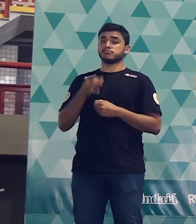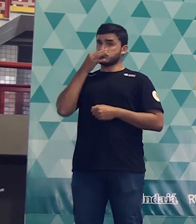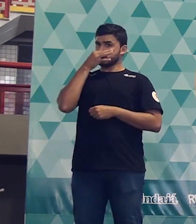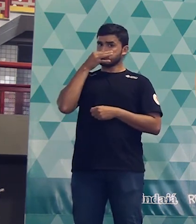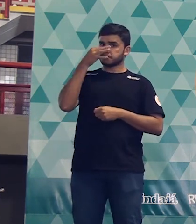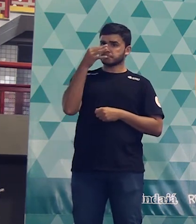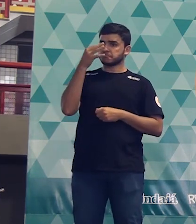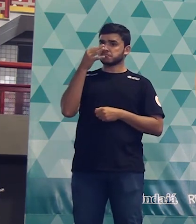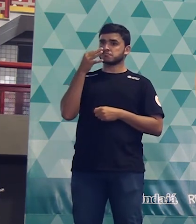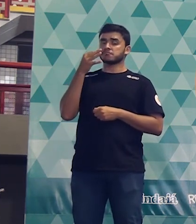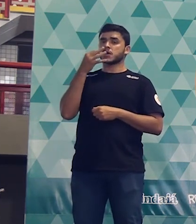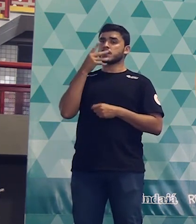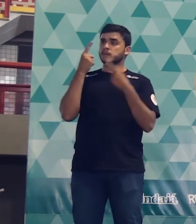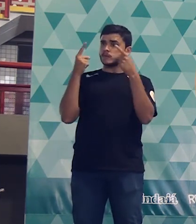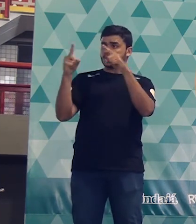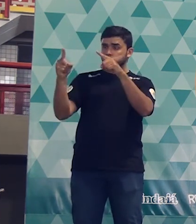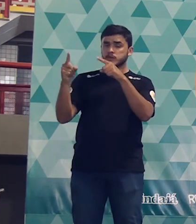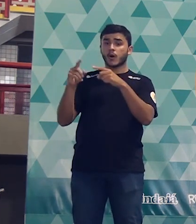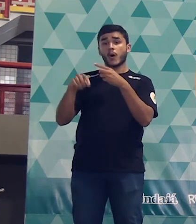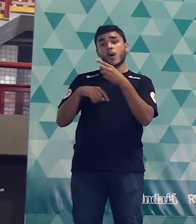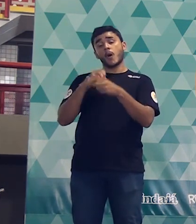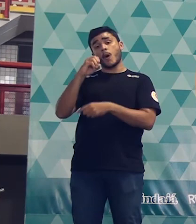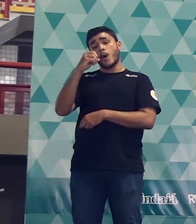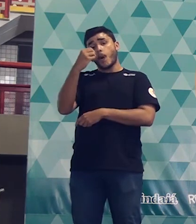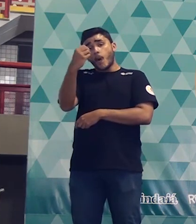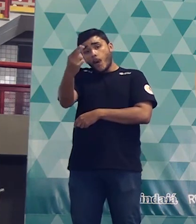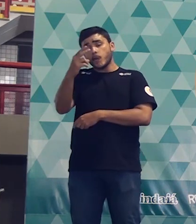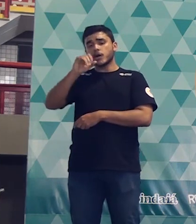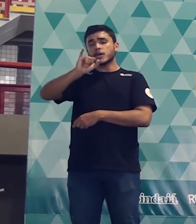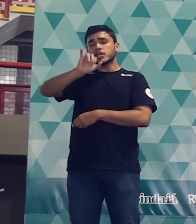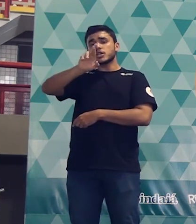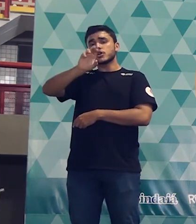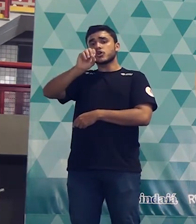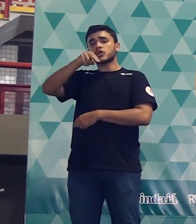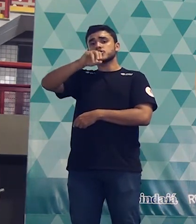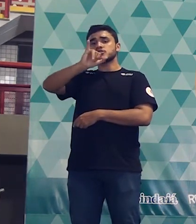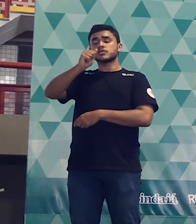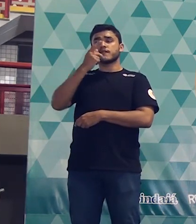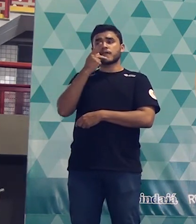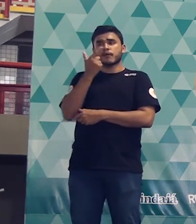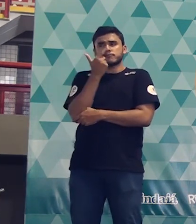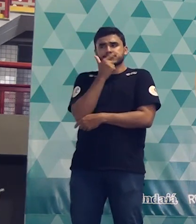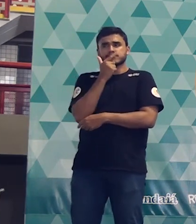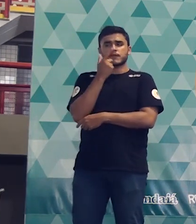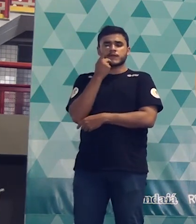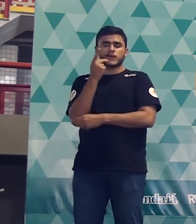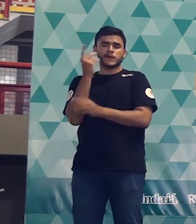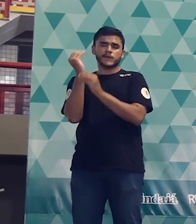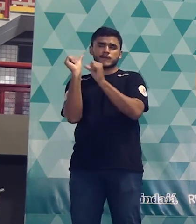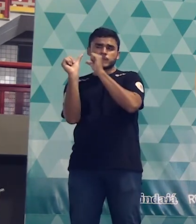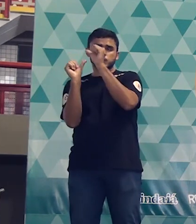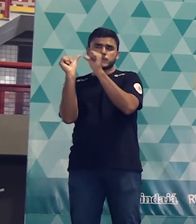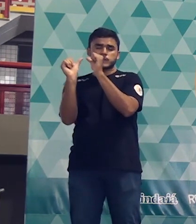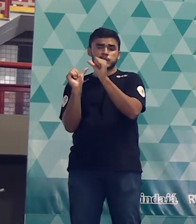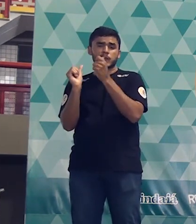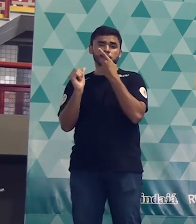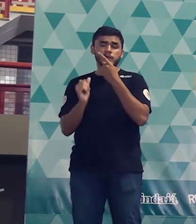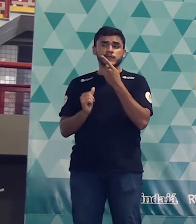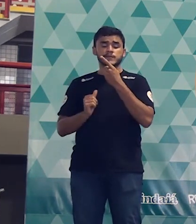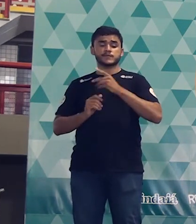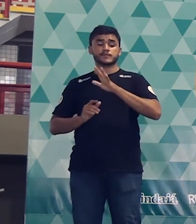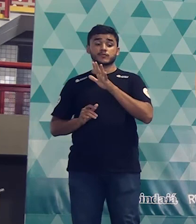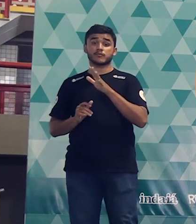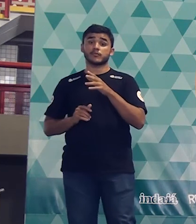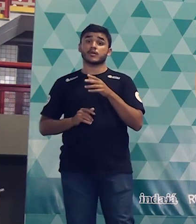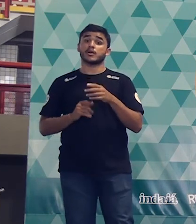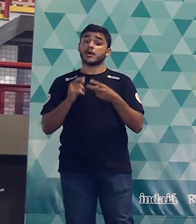crítica ou ironia em relação a outro texto. Tá? De novo. Ocorre